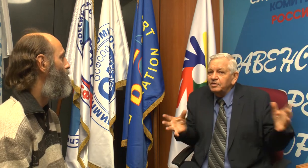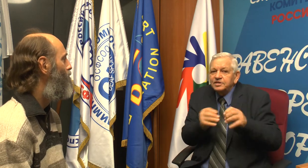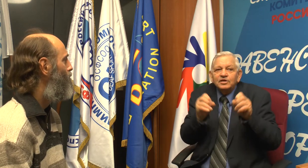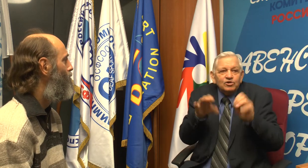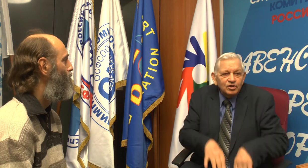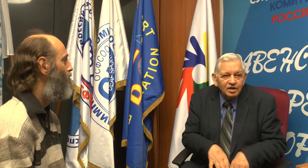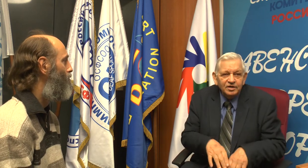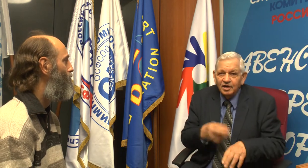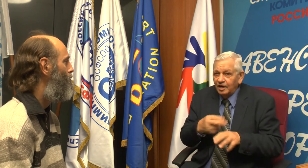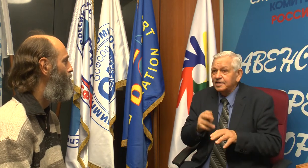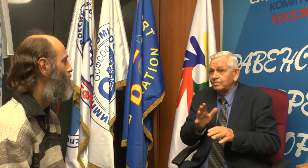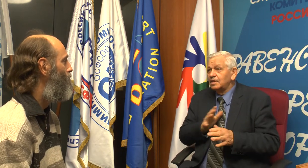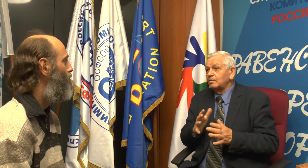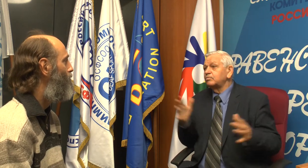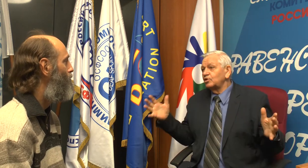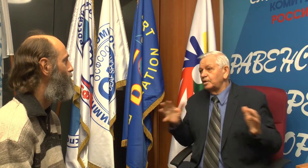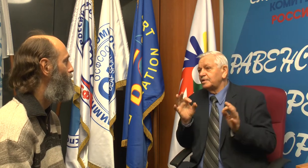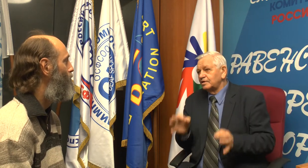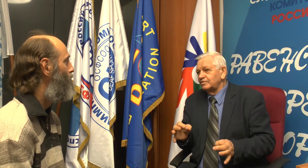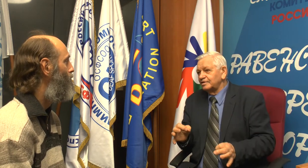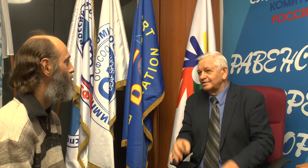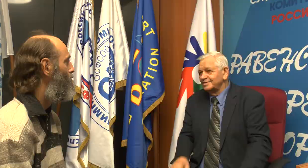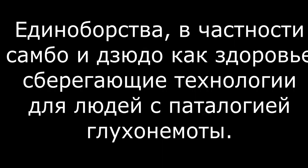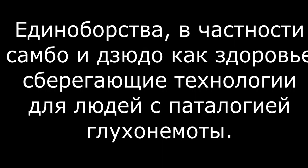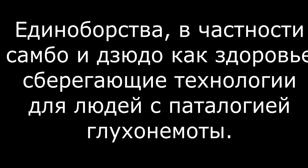вместе решать. Это было бы более правильно.